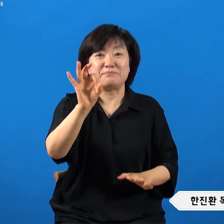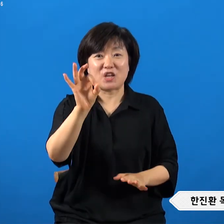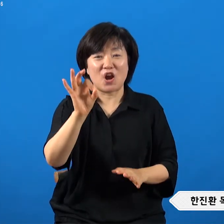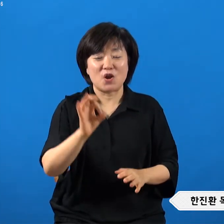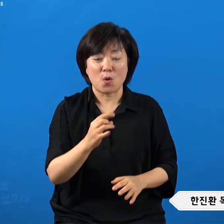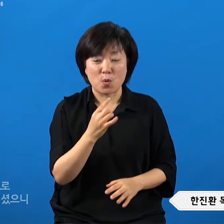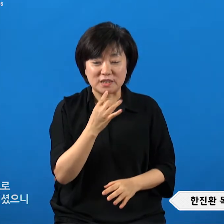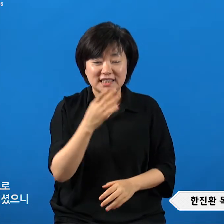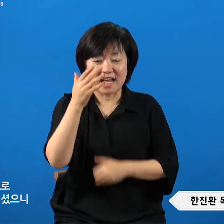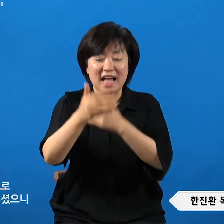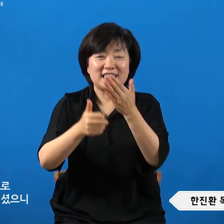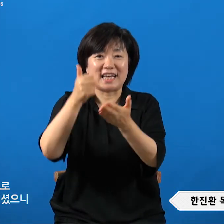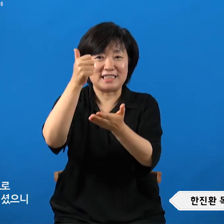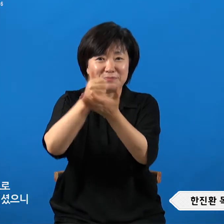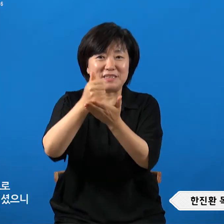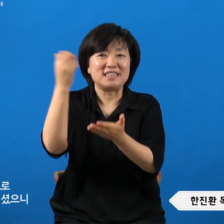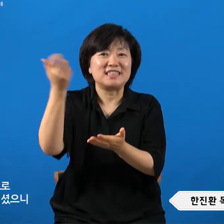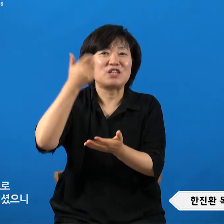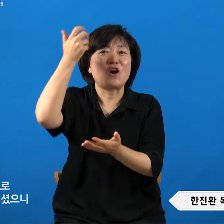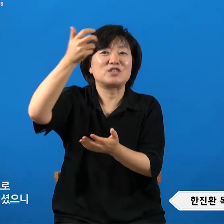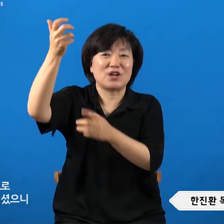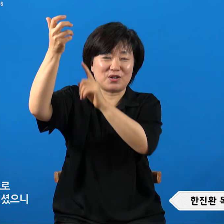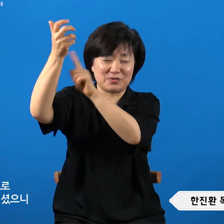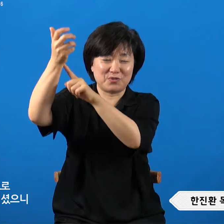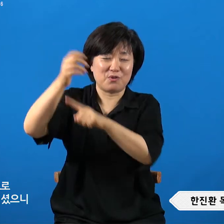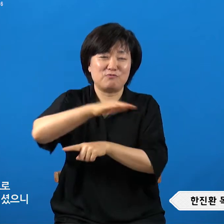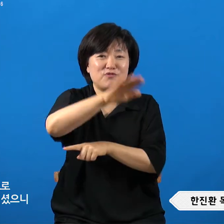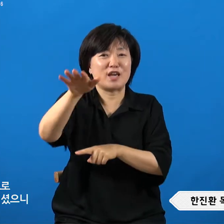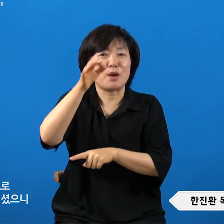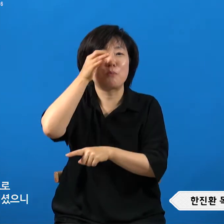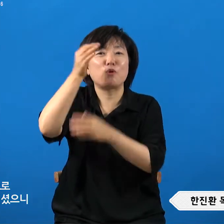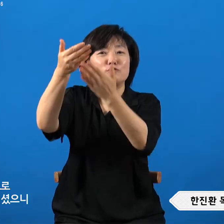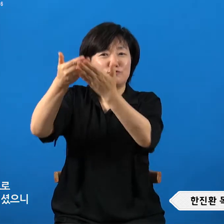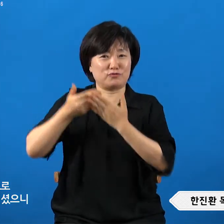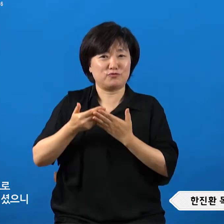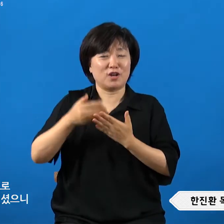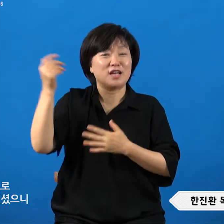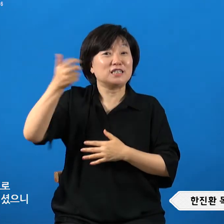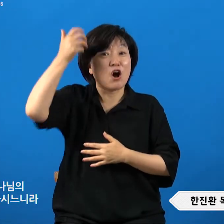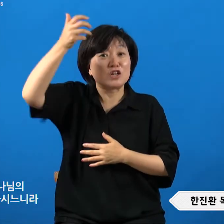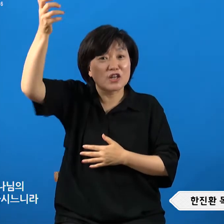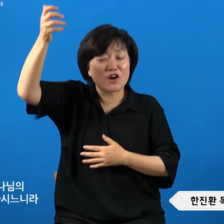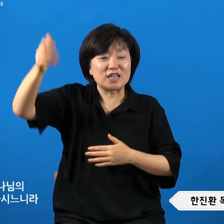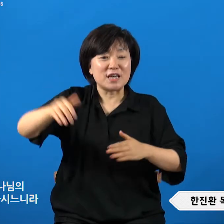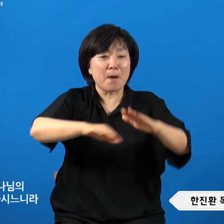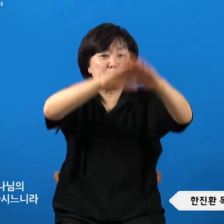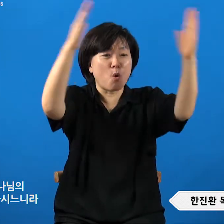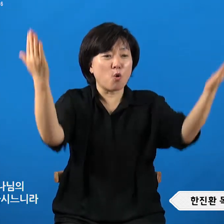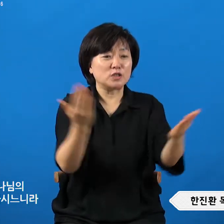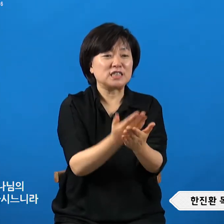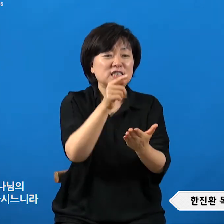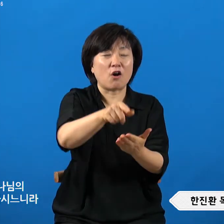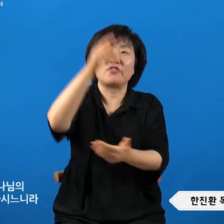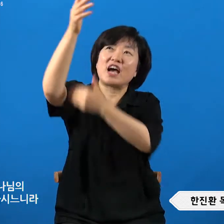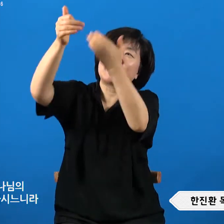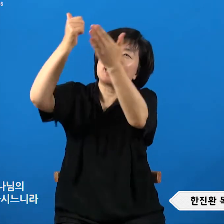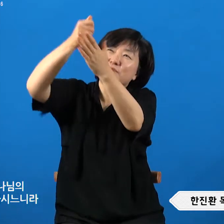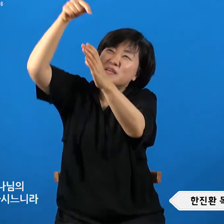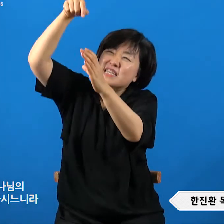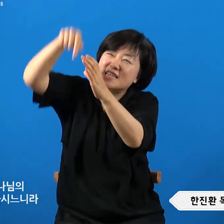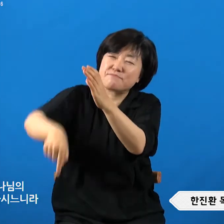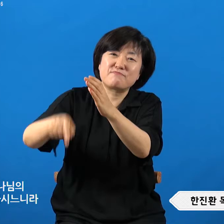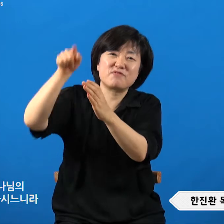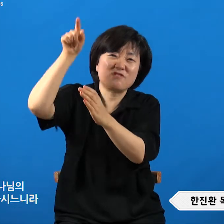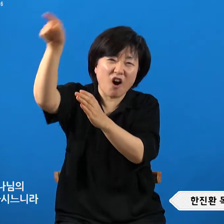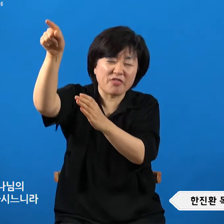보면 오직 하나님이 성령으로 이것을 우리에게 보이셨으니 성령은 모든 것 곧 하나님의 깊은